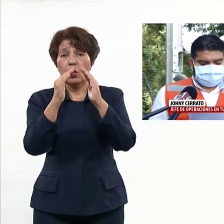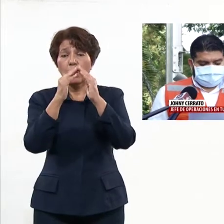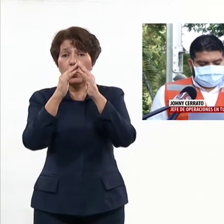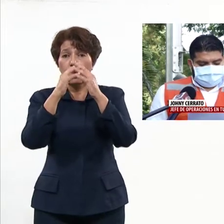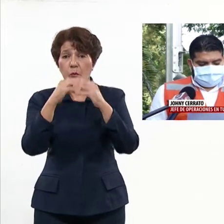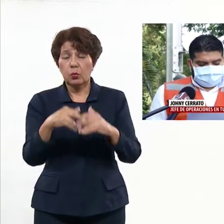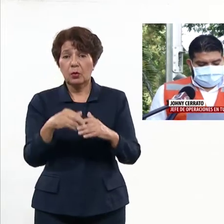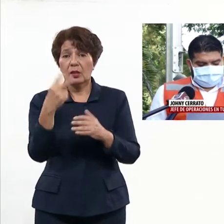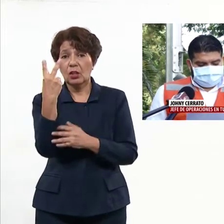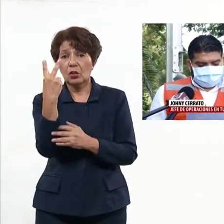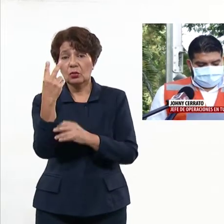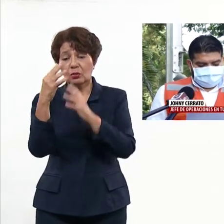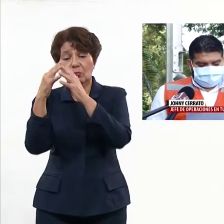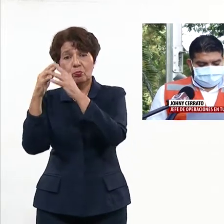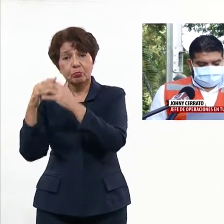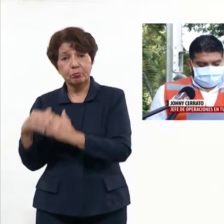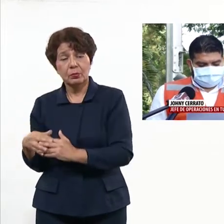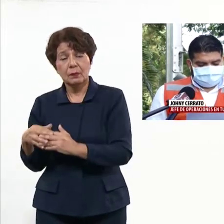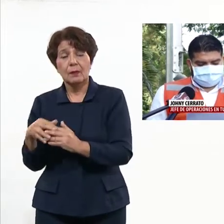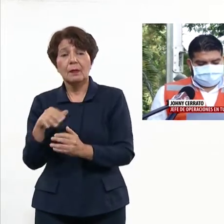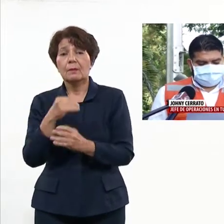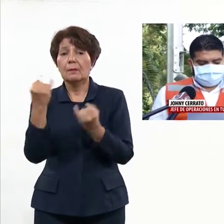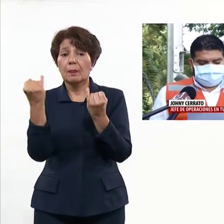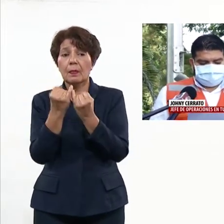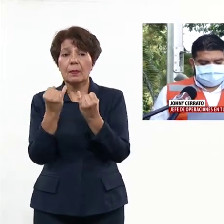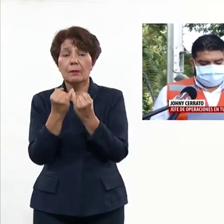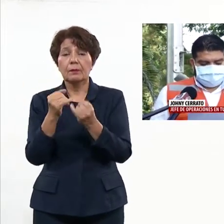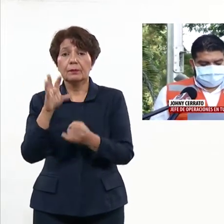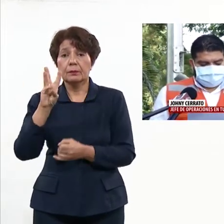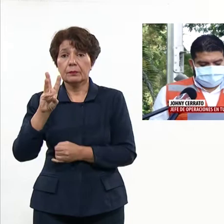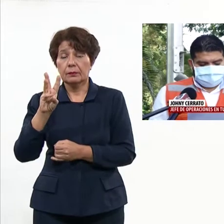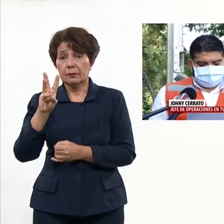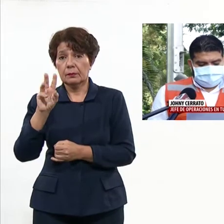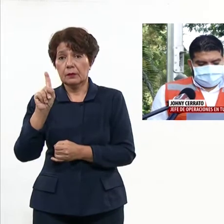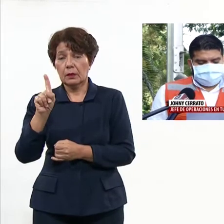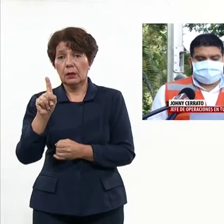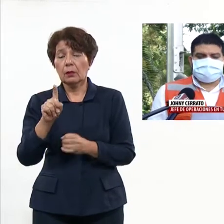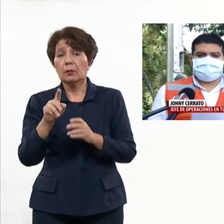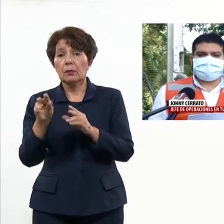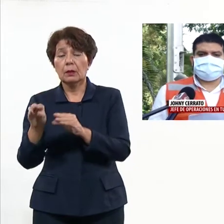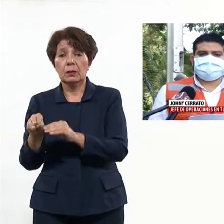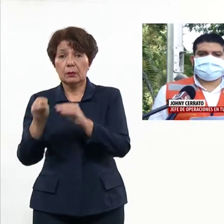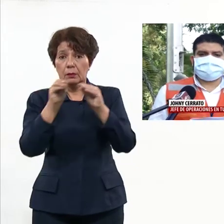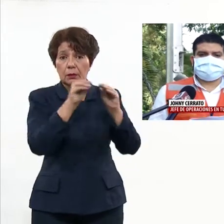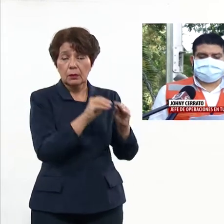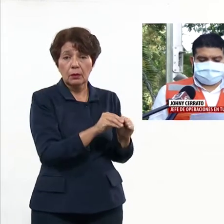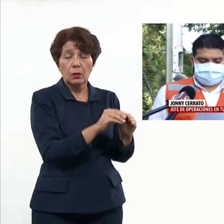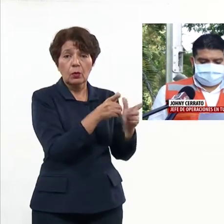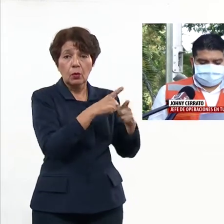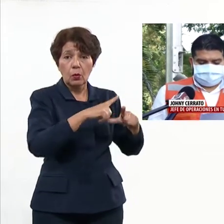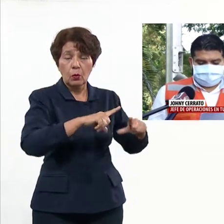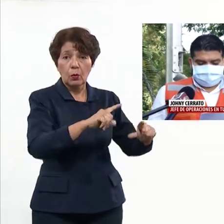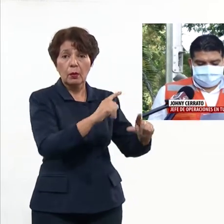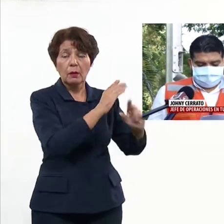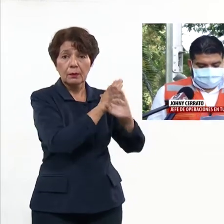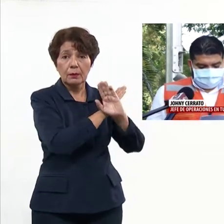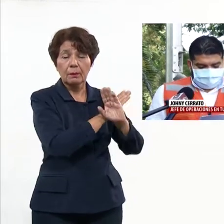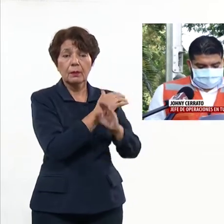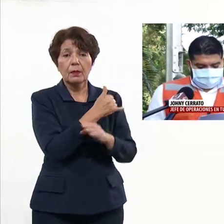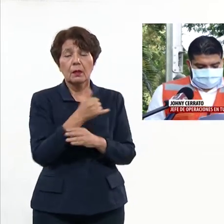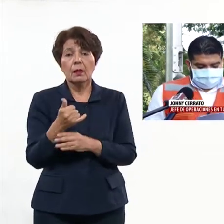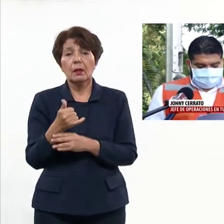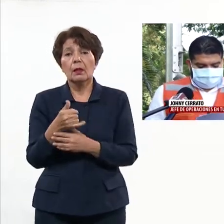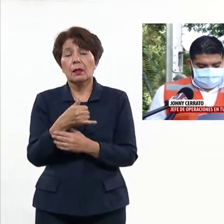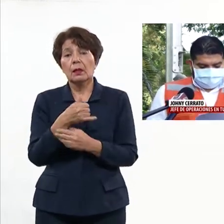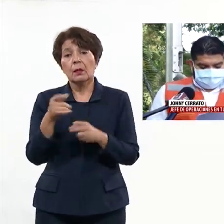dos destruidas también tenemos lo que es 161 personas albergadas se realizaron cuatro de vacaciones de cuatro familias